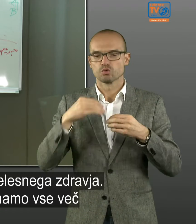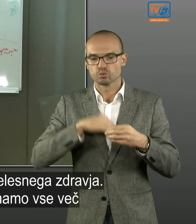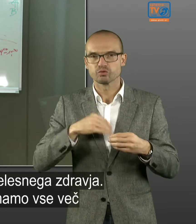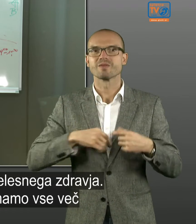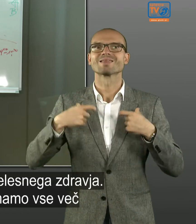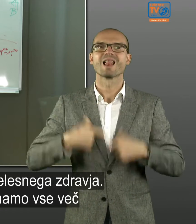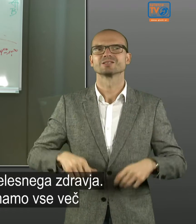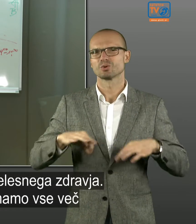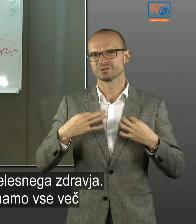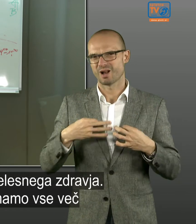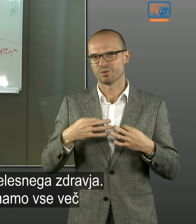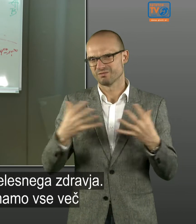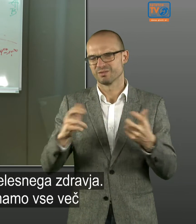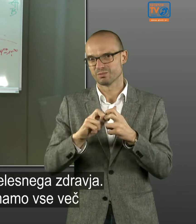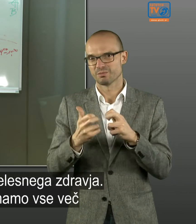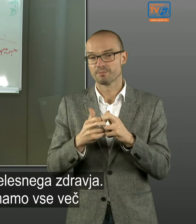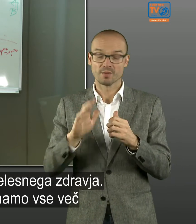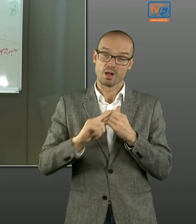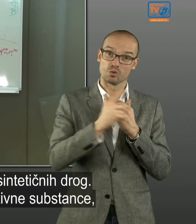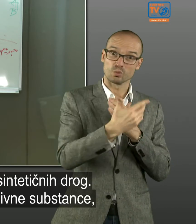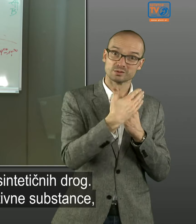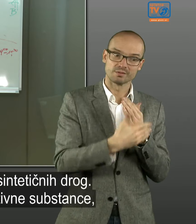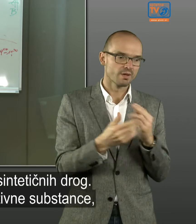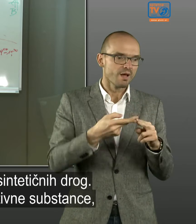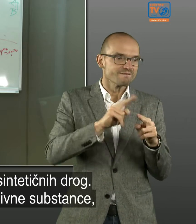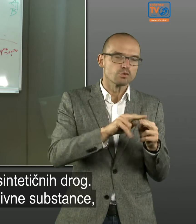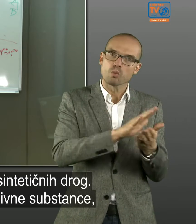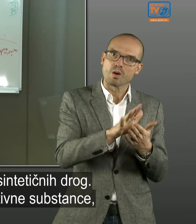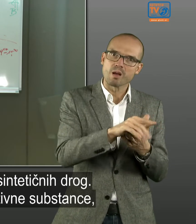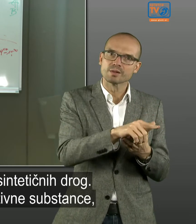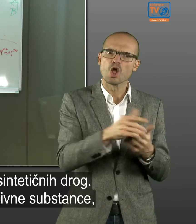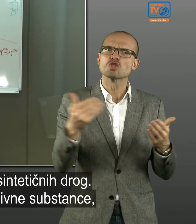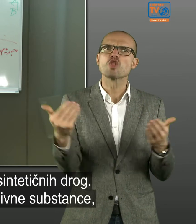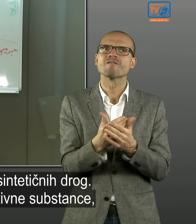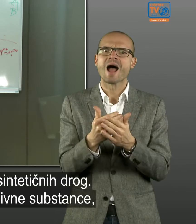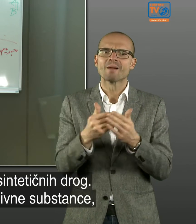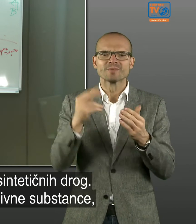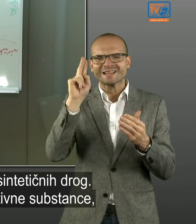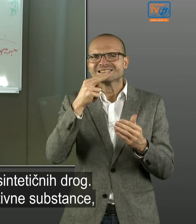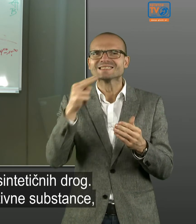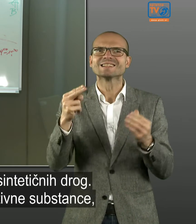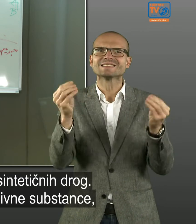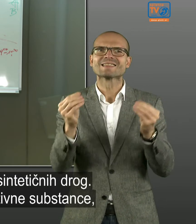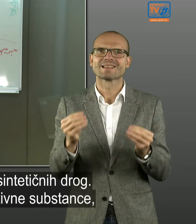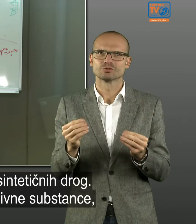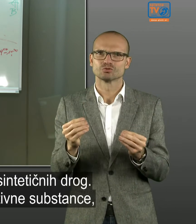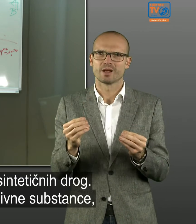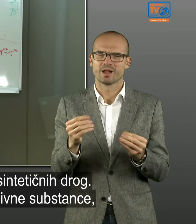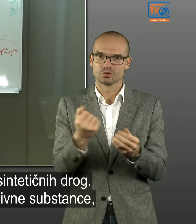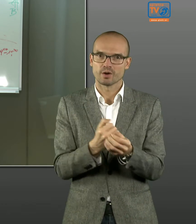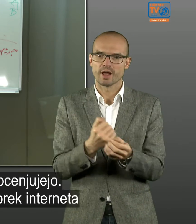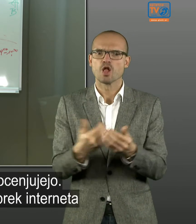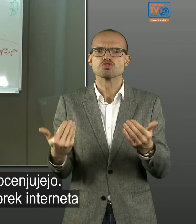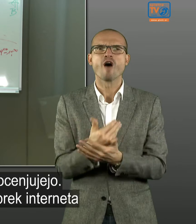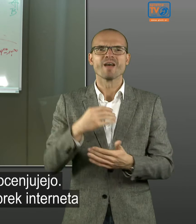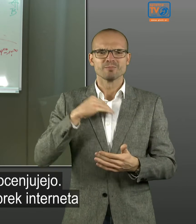telesnega zdravja. Na drugi strani pa imamo vse več uporabnikov tako imenovanih novih sintetičnih drog. To so tako imenovane nove psihoaktivne